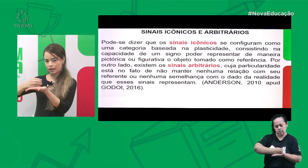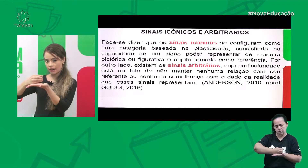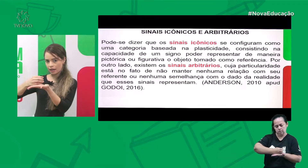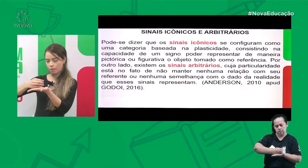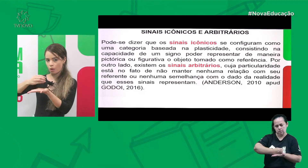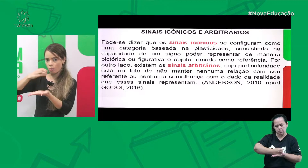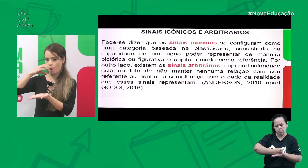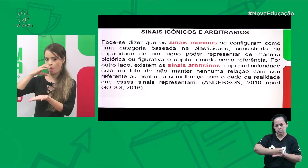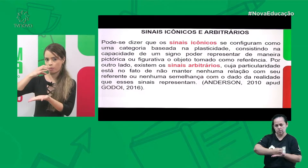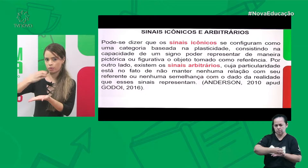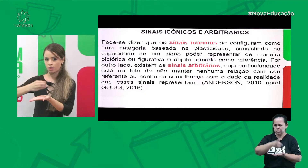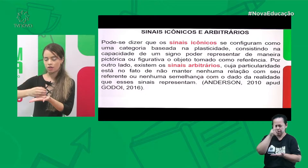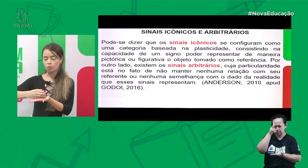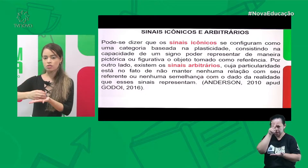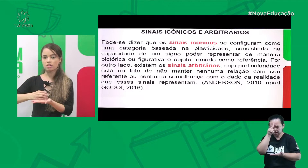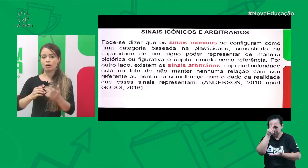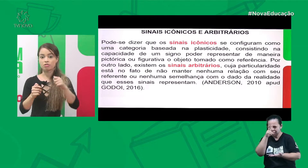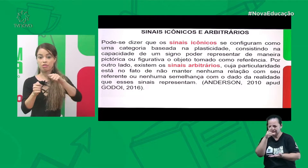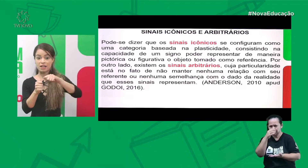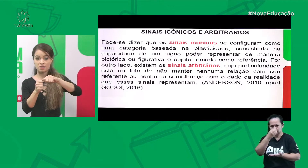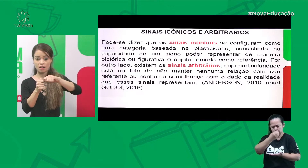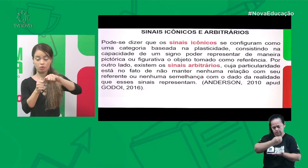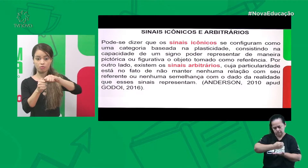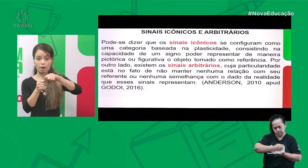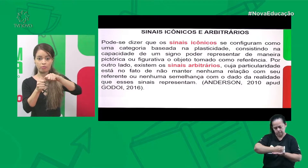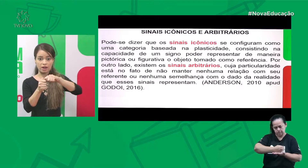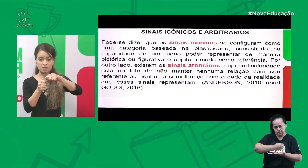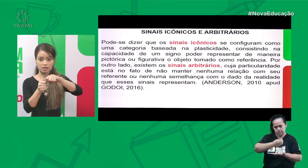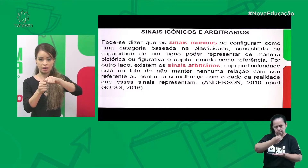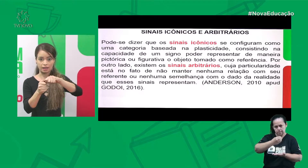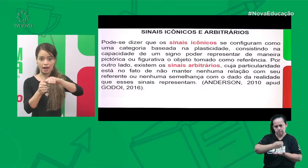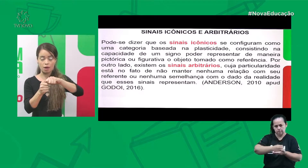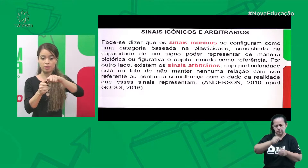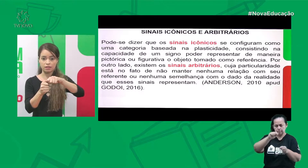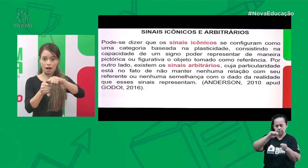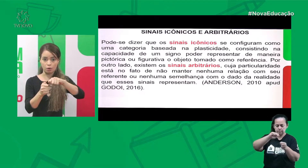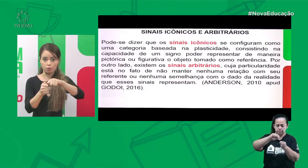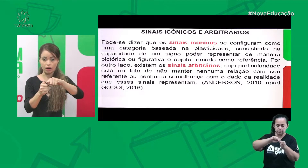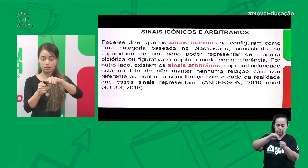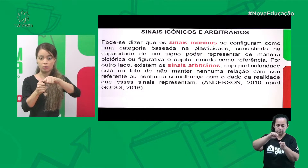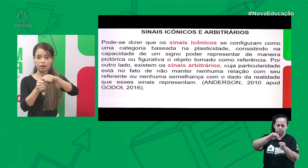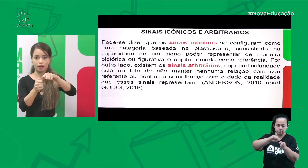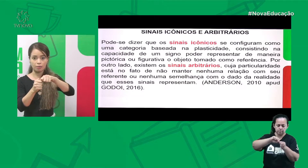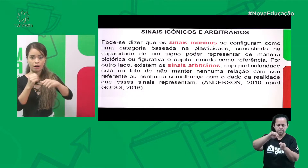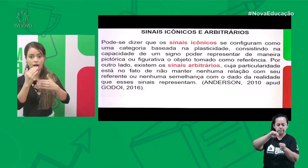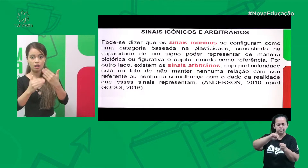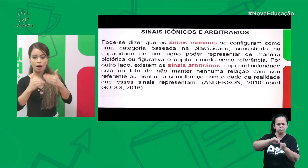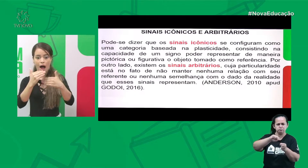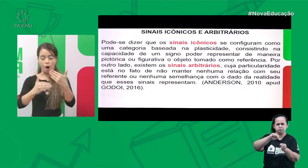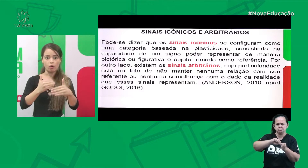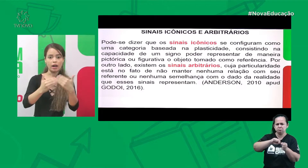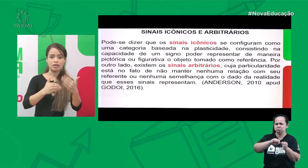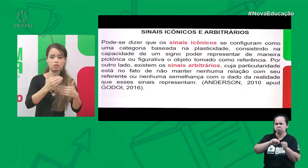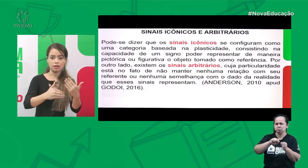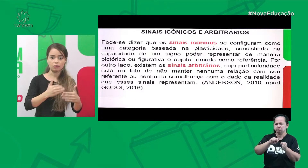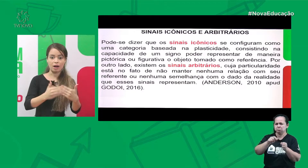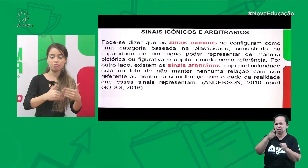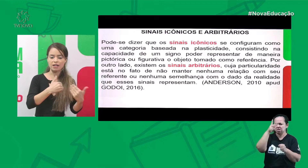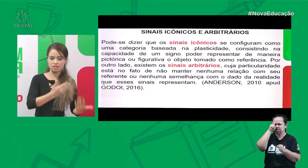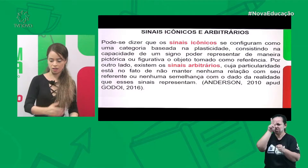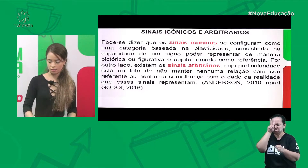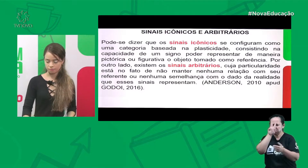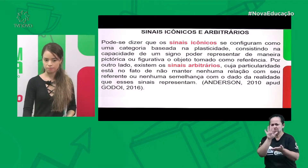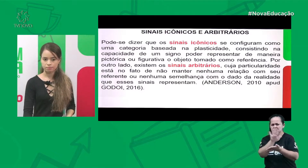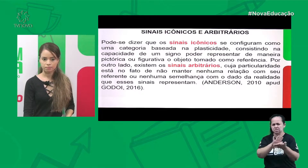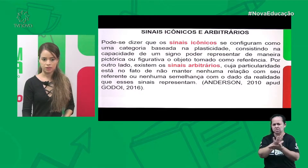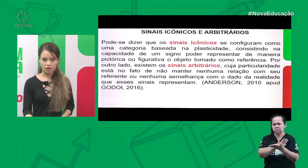ele lembra um copo. O sinal de fazer, o verbo fazer, ele é arbitrário porque ele não lembra algo relacionado a